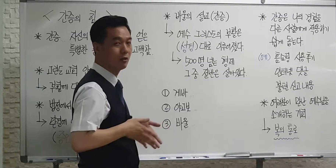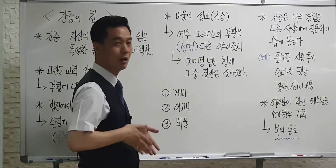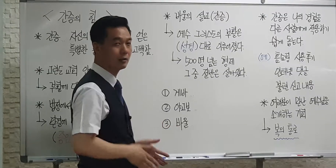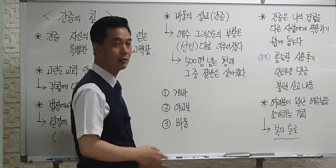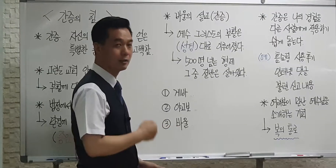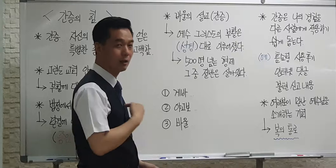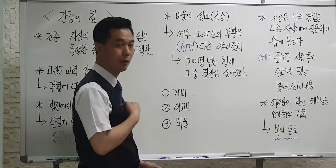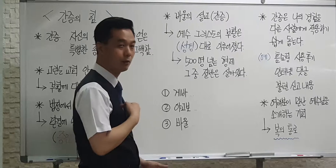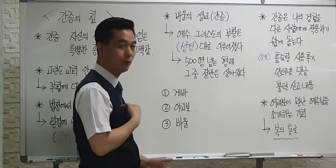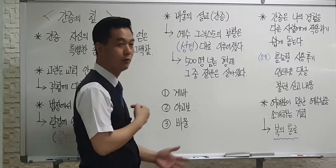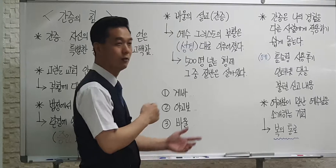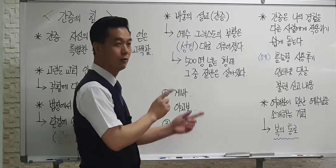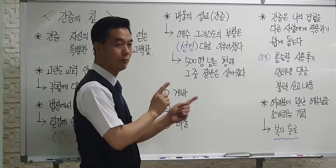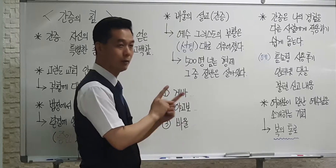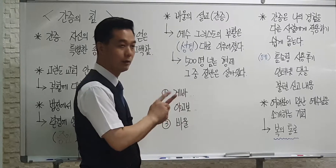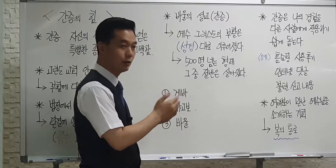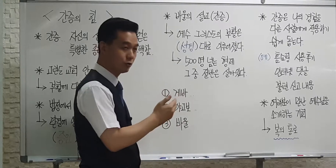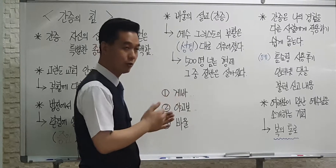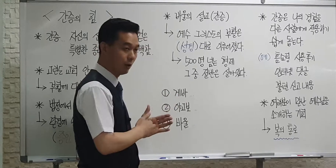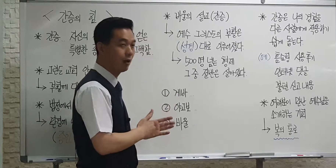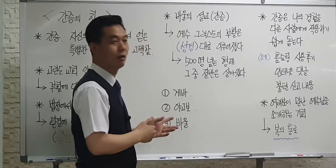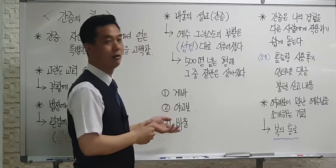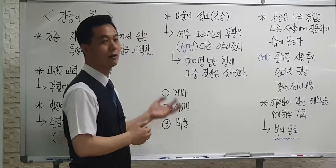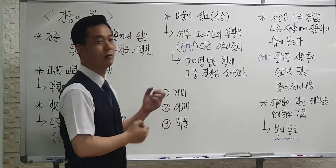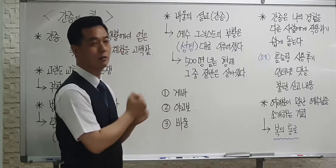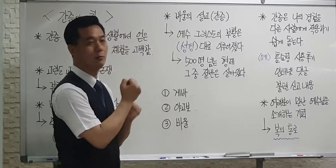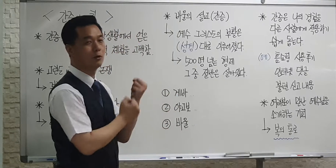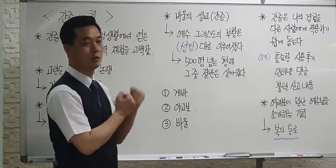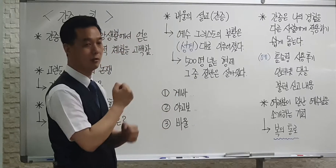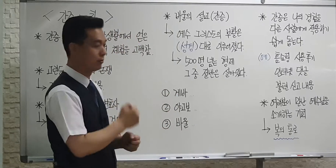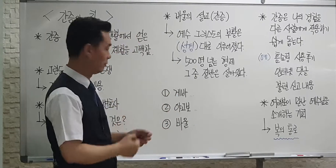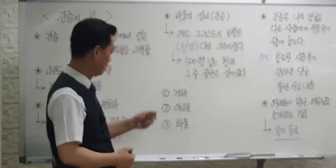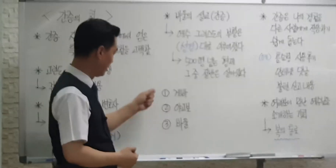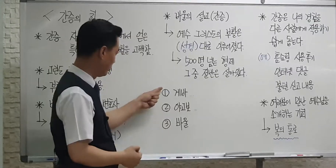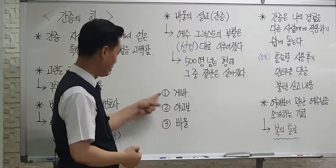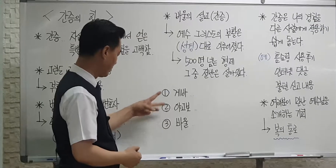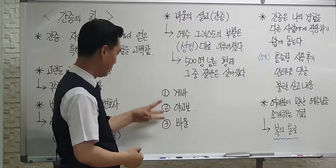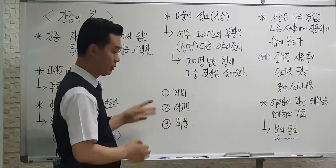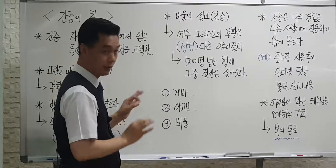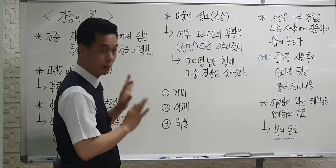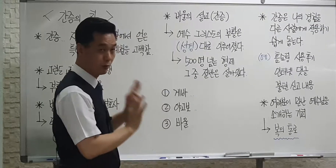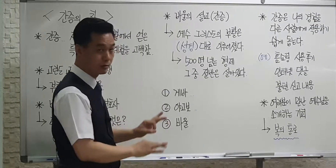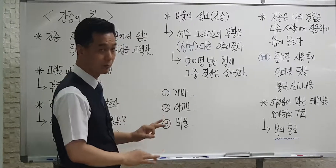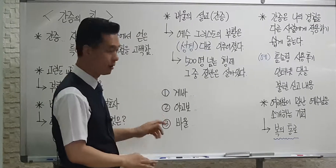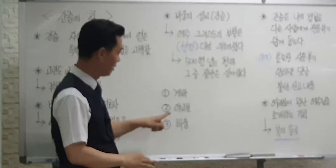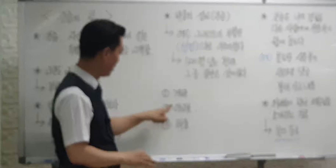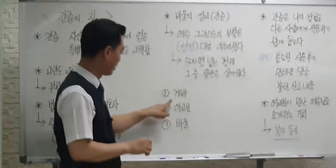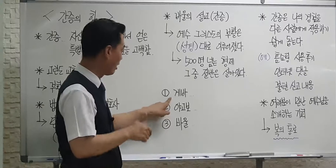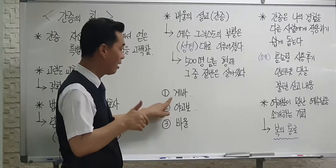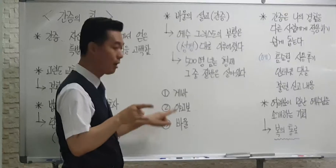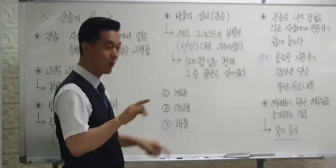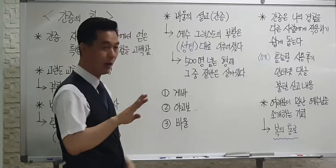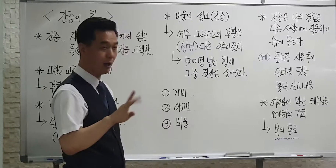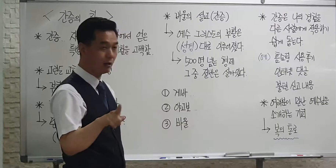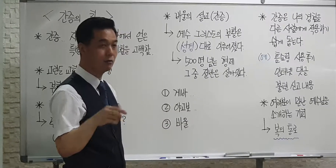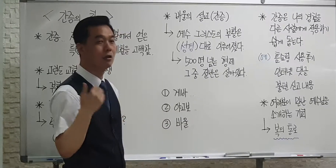나 같은 사람에게도 만나주셨다. 이렇게 설명을 해요. 이 세 사람을 잠깐 보겠습니다. 게바 이게